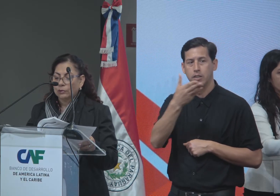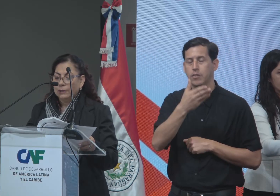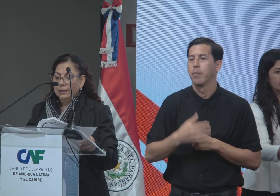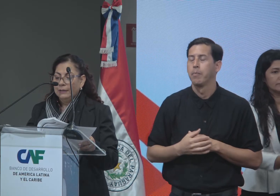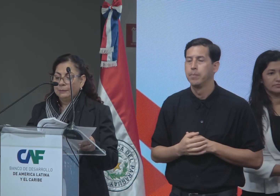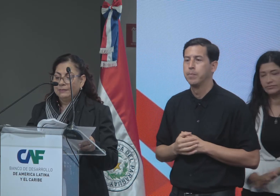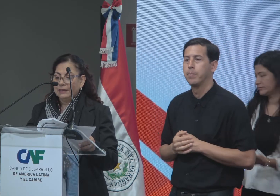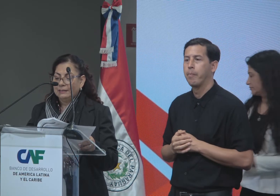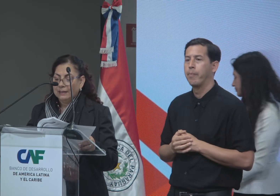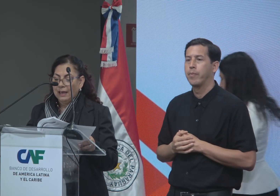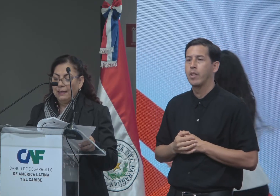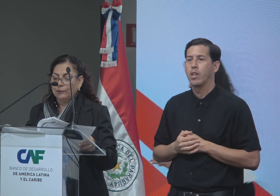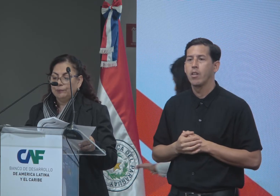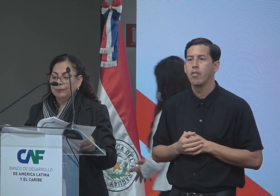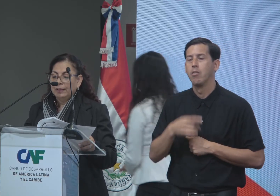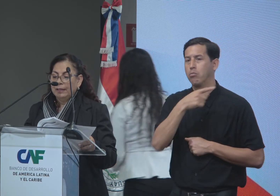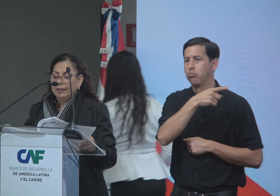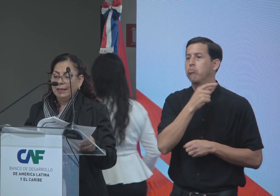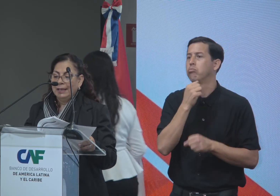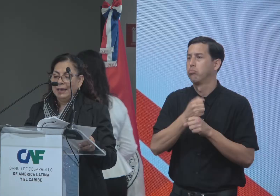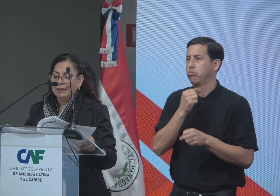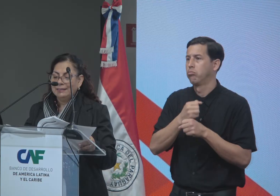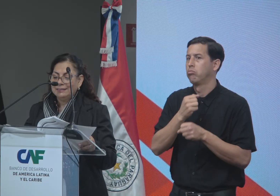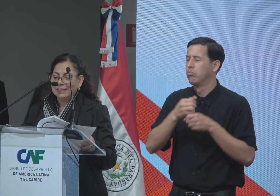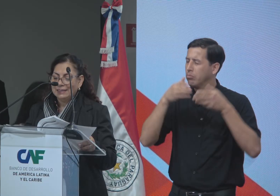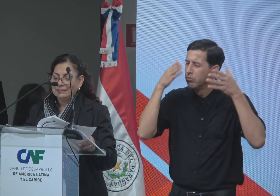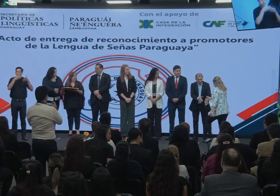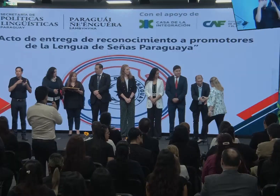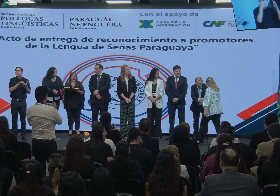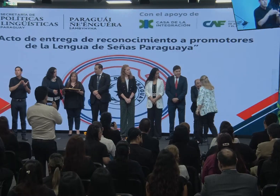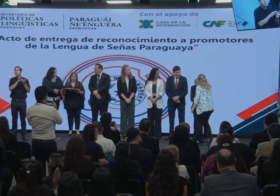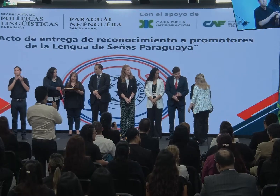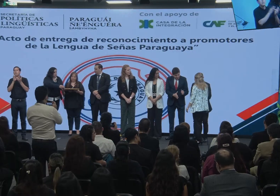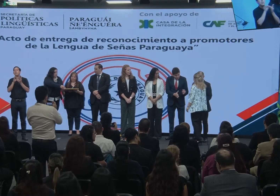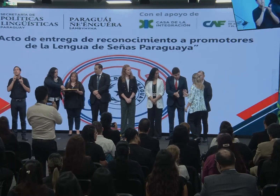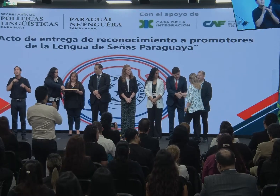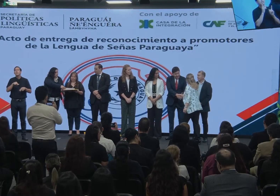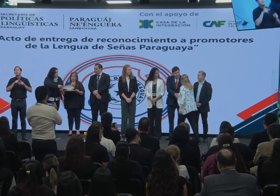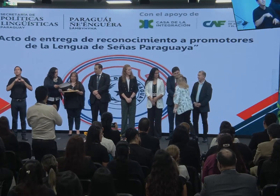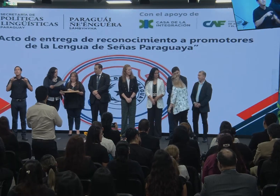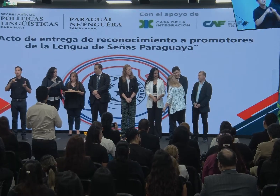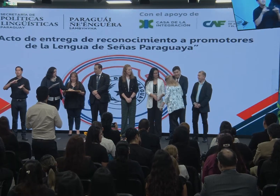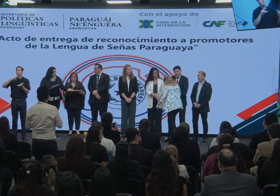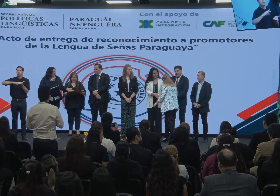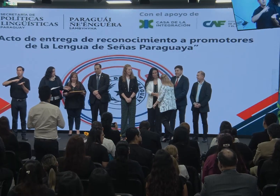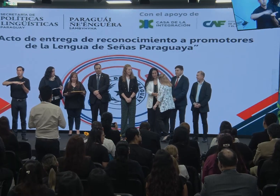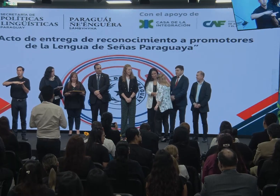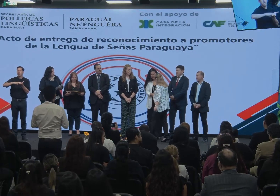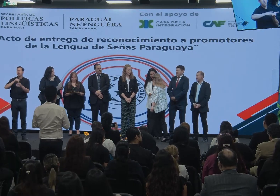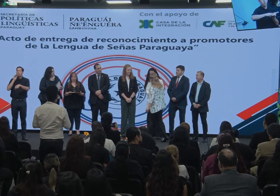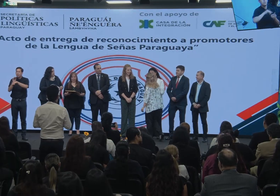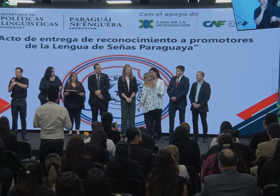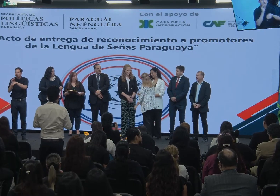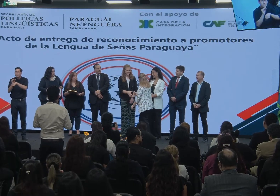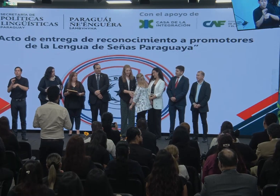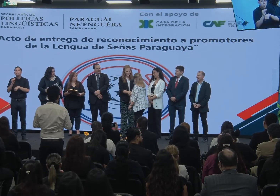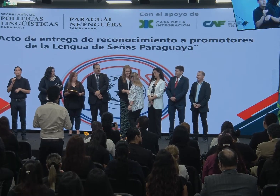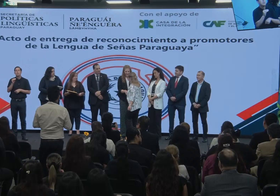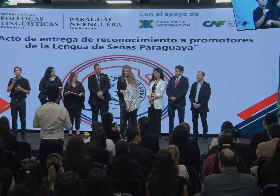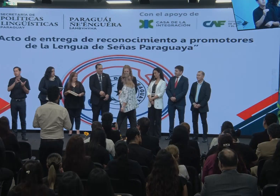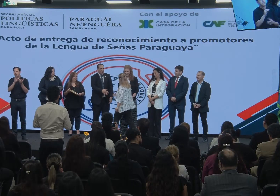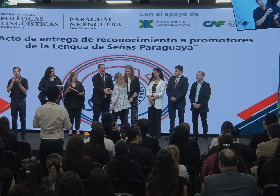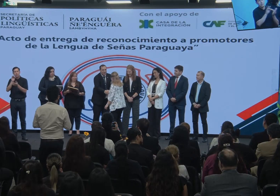labor especializada en la enseñanza del español como segunda lengua a personas